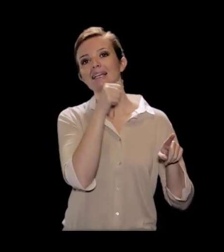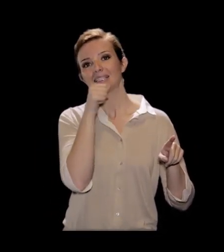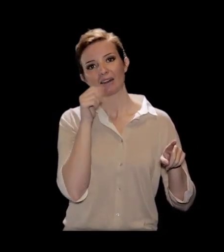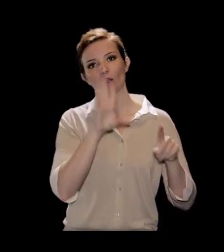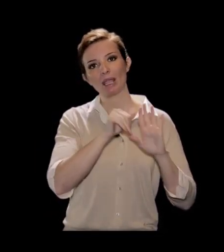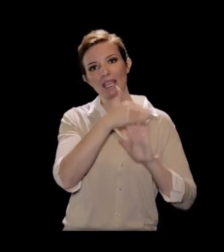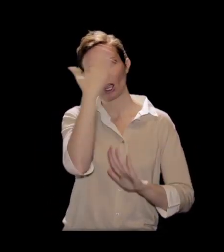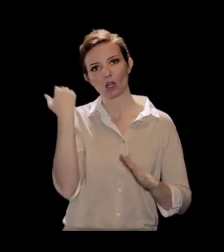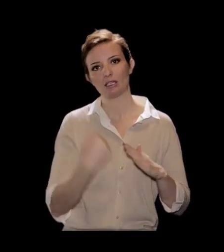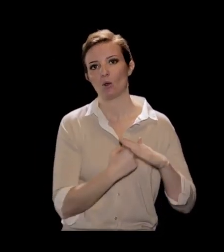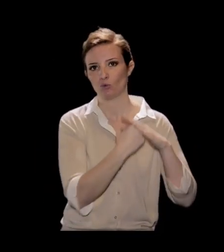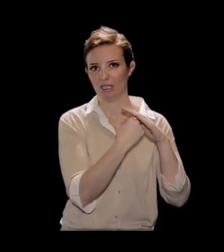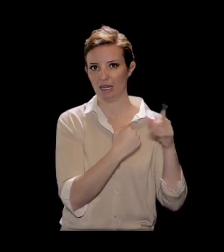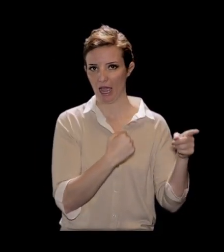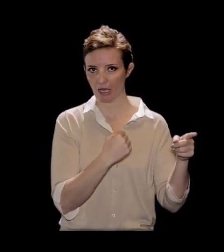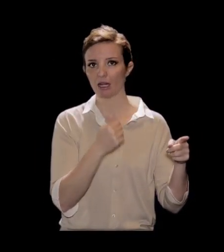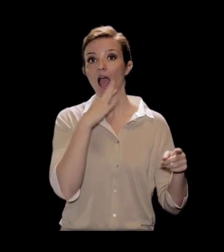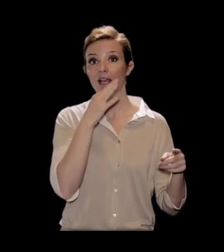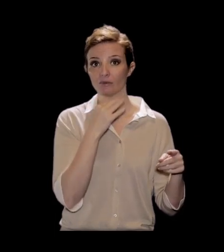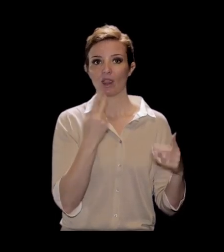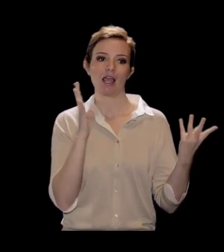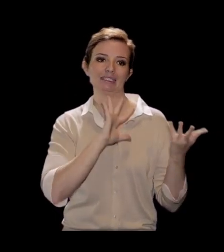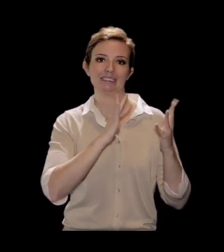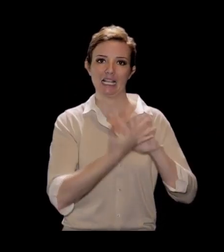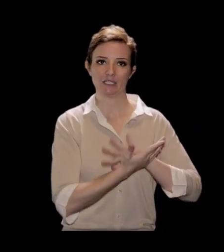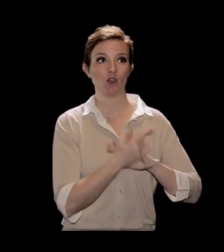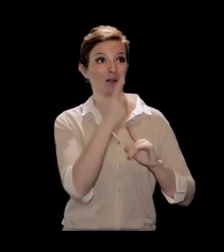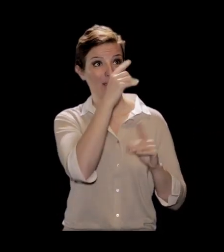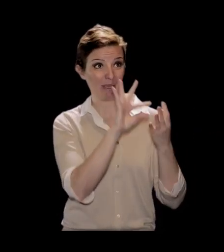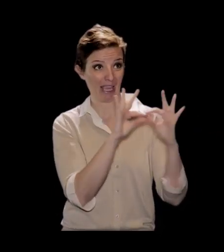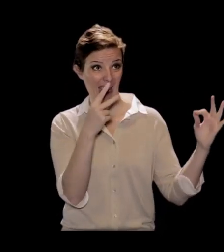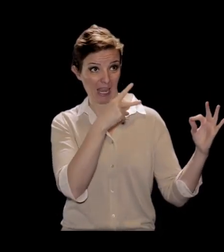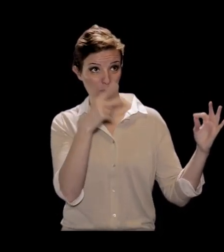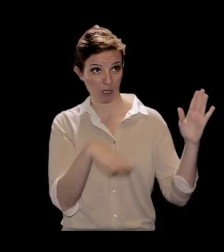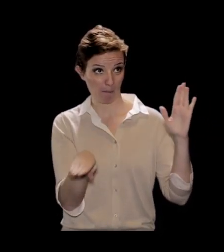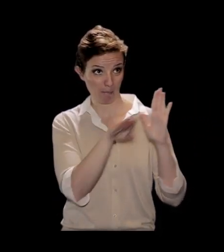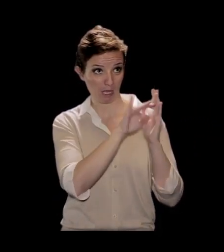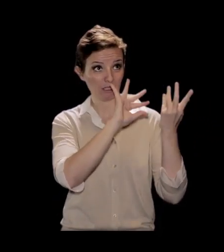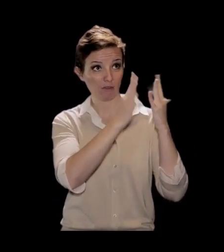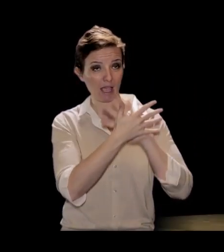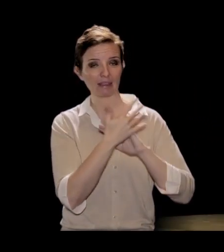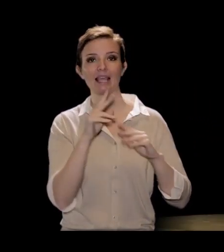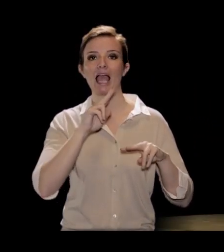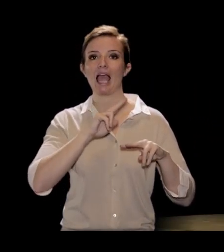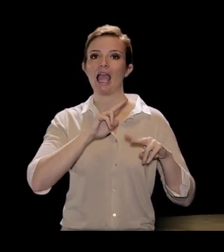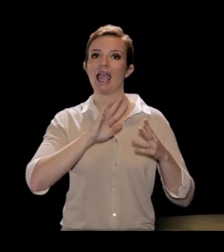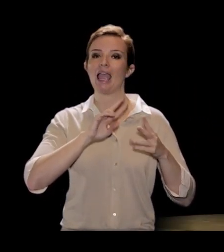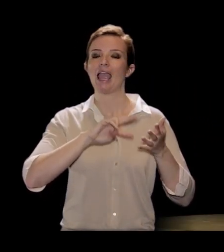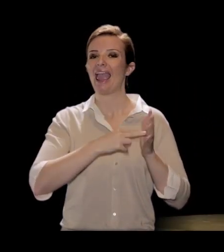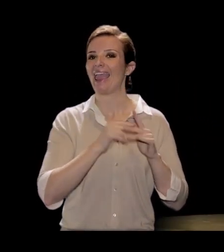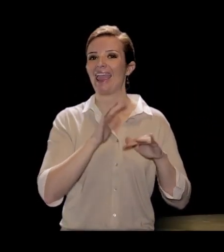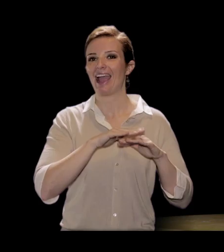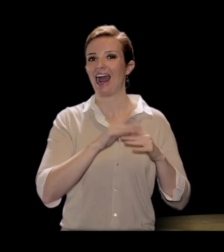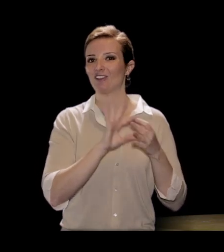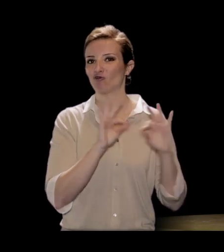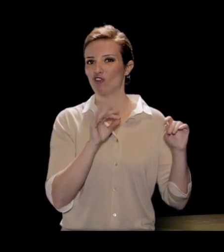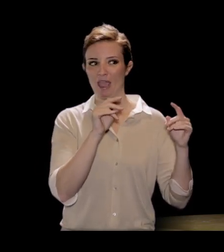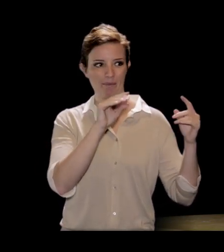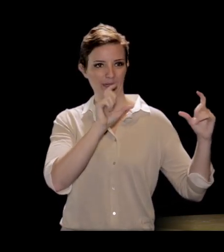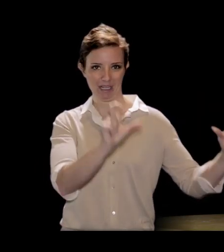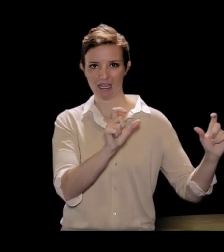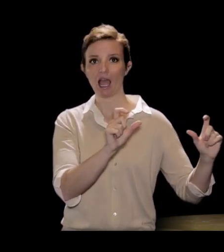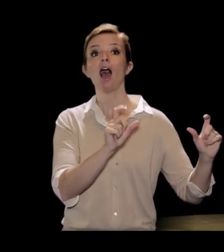incognita ausiliaria, trasformando quindi l'equazione goniometrica di partenza in un'equazione algebrica e poi andando a risolverla e tornando